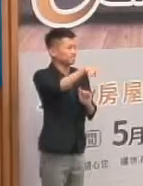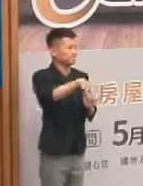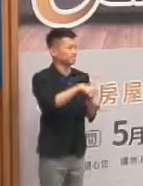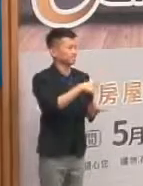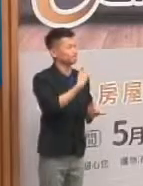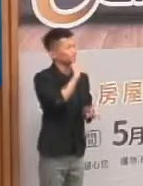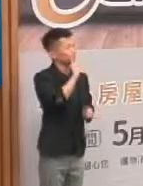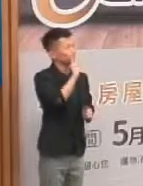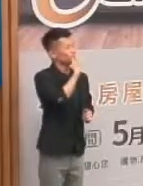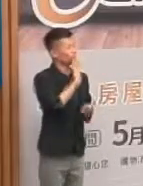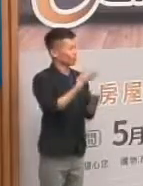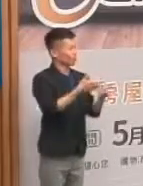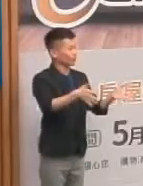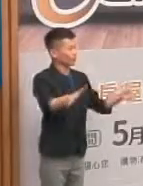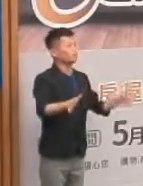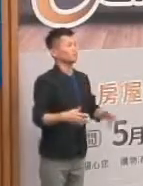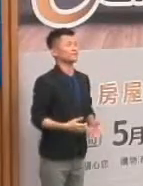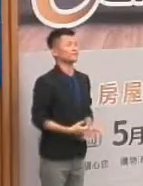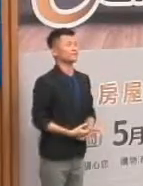较好处也很多